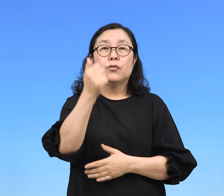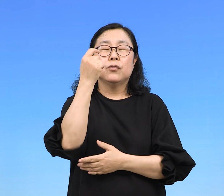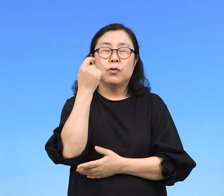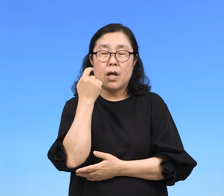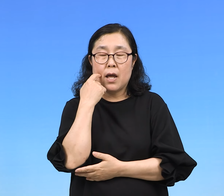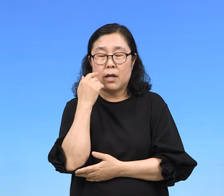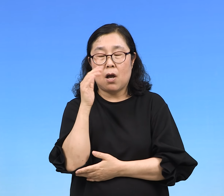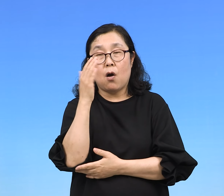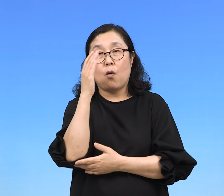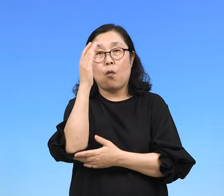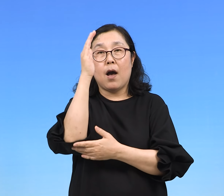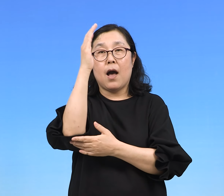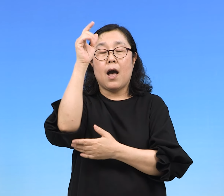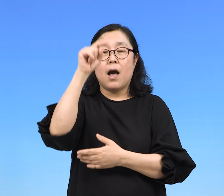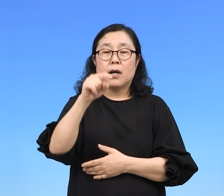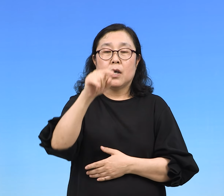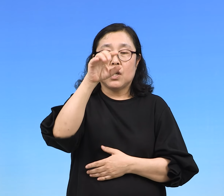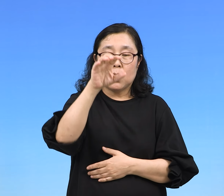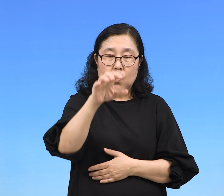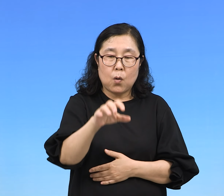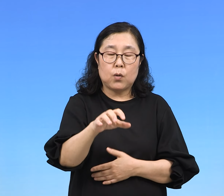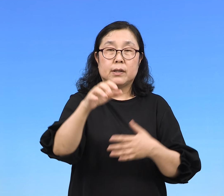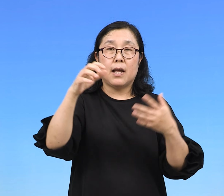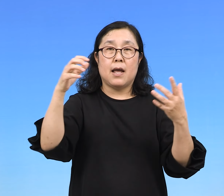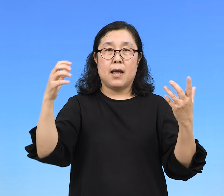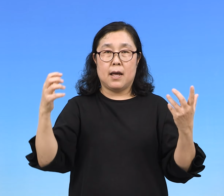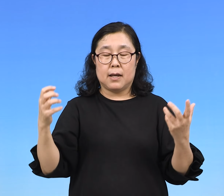주의 영광 이곳에 가득해.